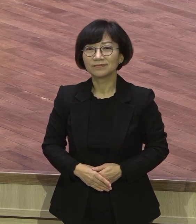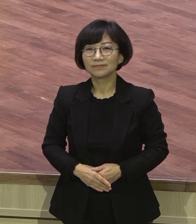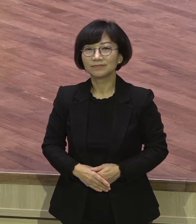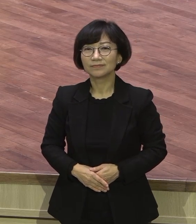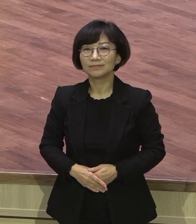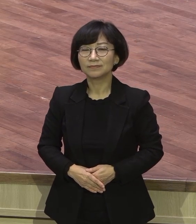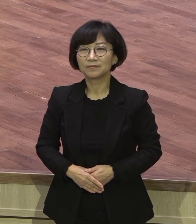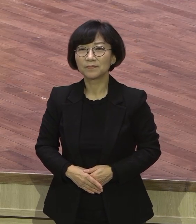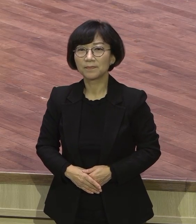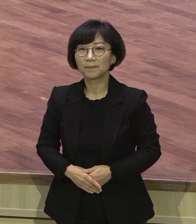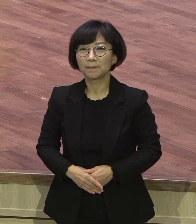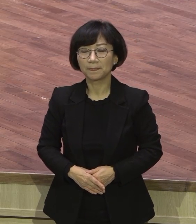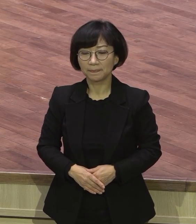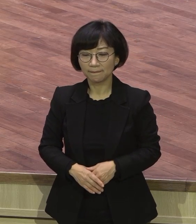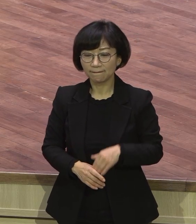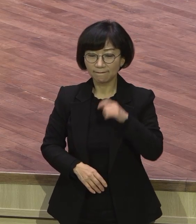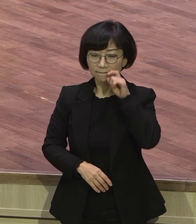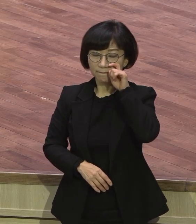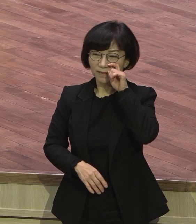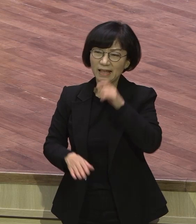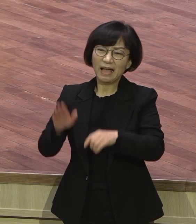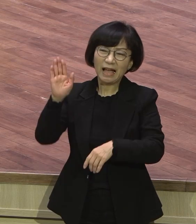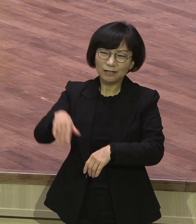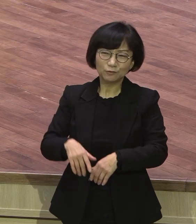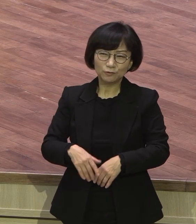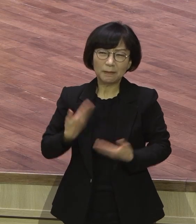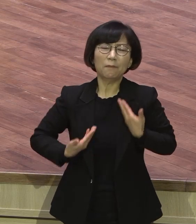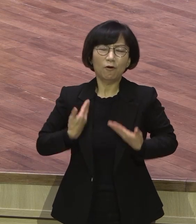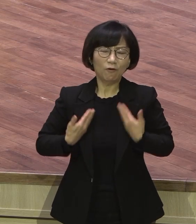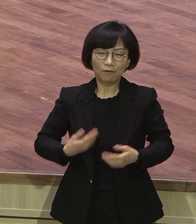시간 뭐 헤란짜란 바빠 되면 다음에